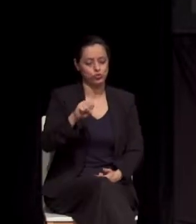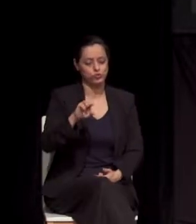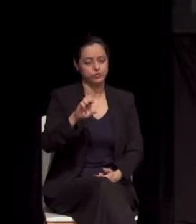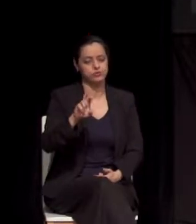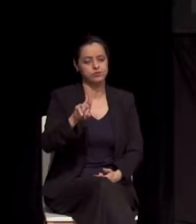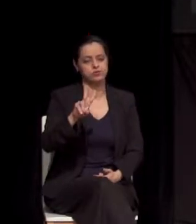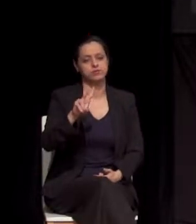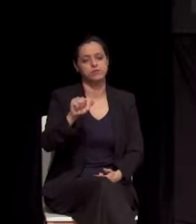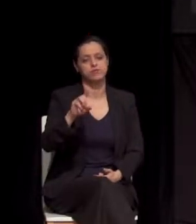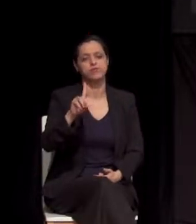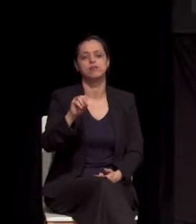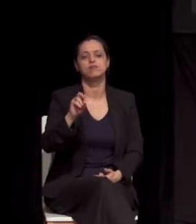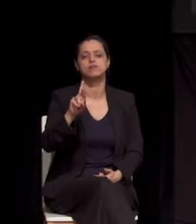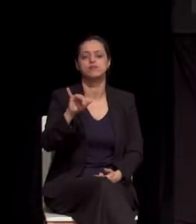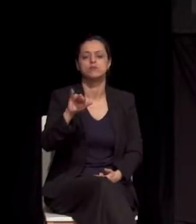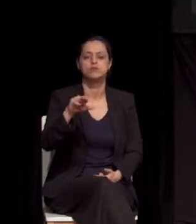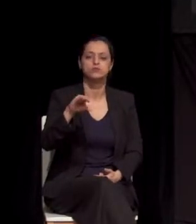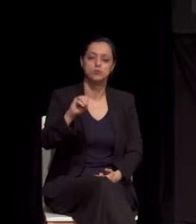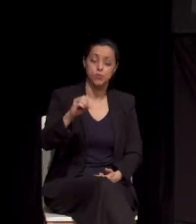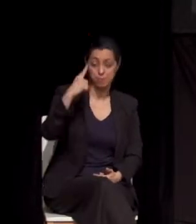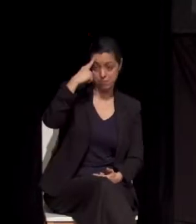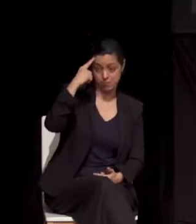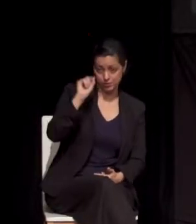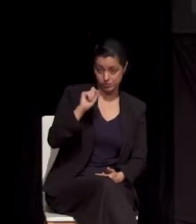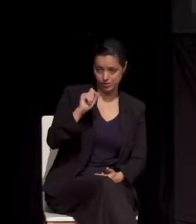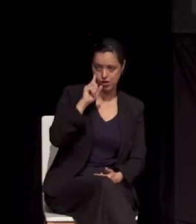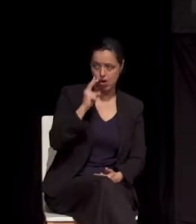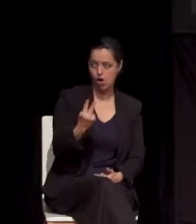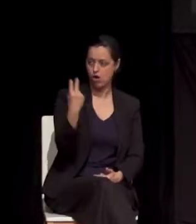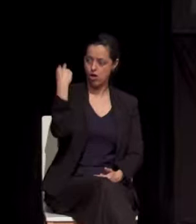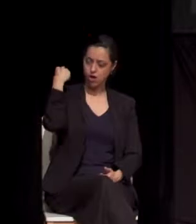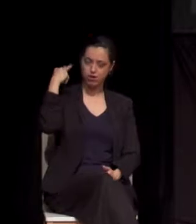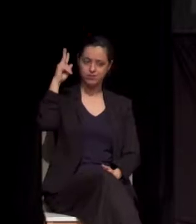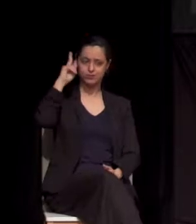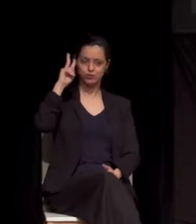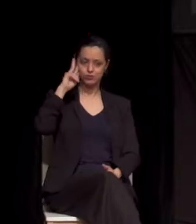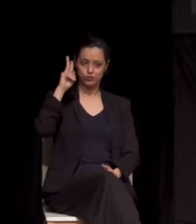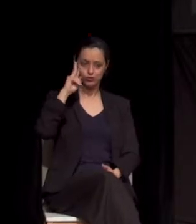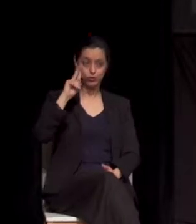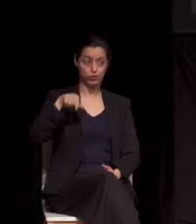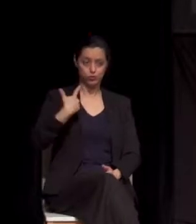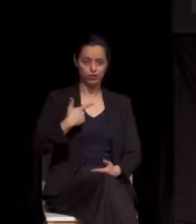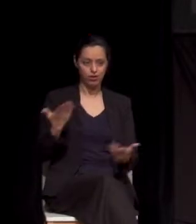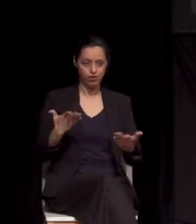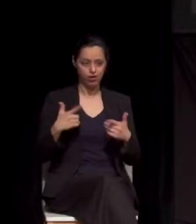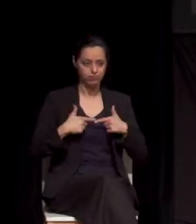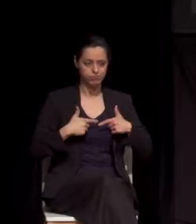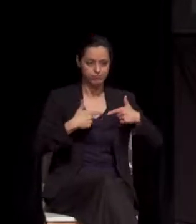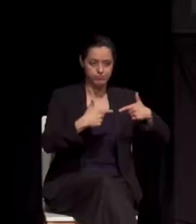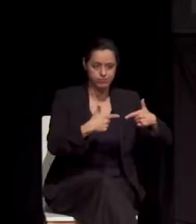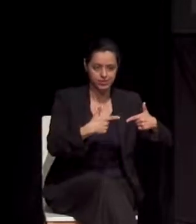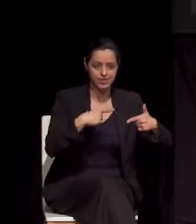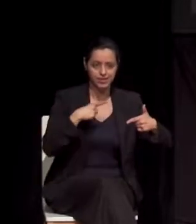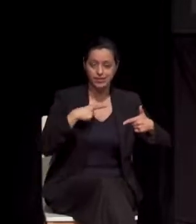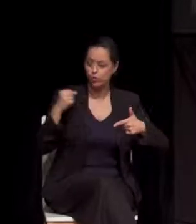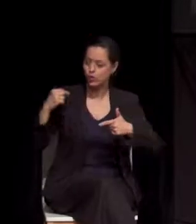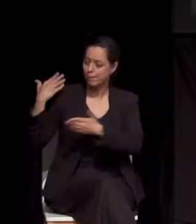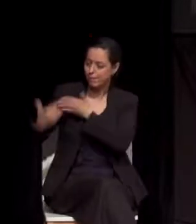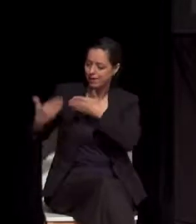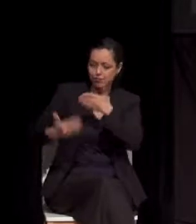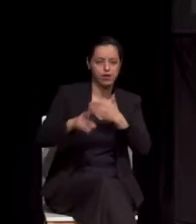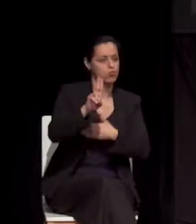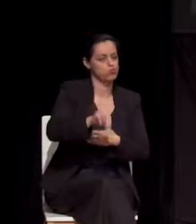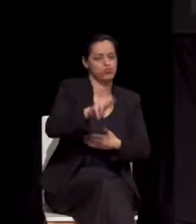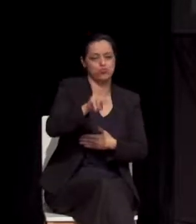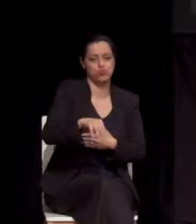histórica. E eu tento pensar que os avanços que a gente fazem, eles não serão perdidos. Então, um trabalho como o trabalho